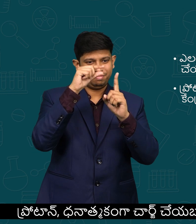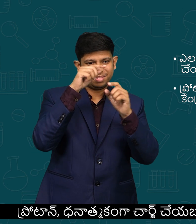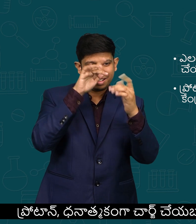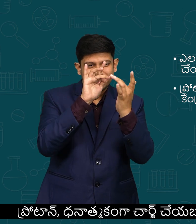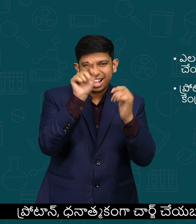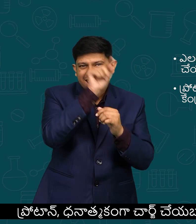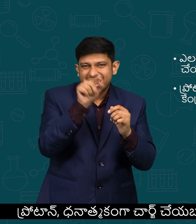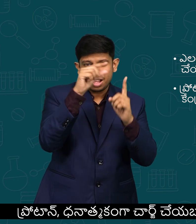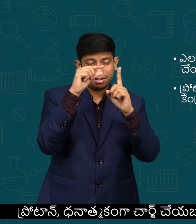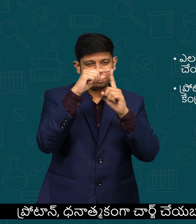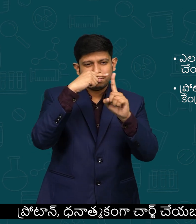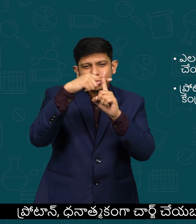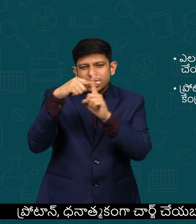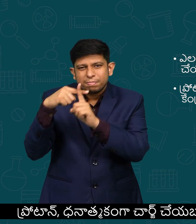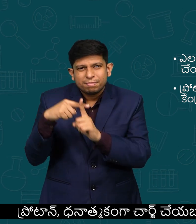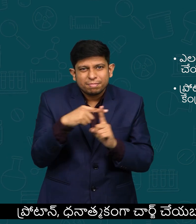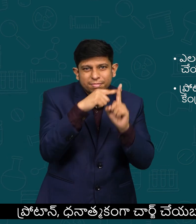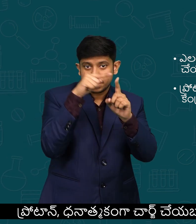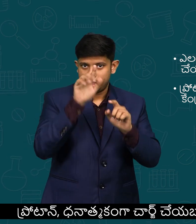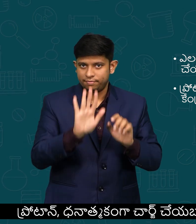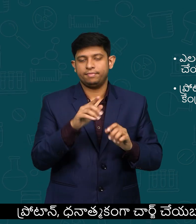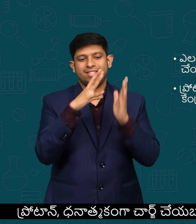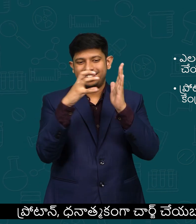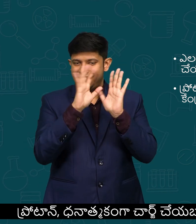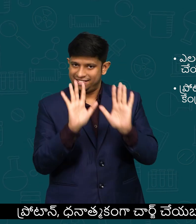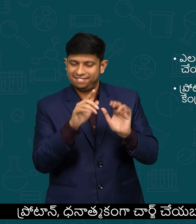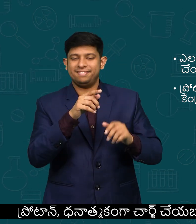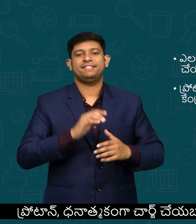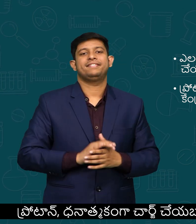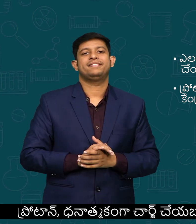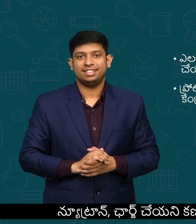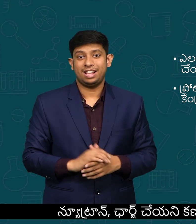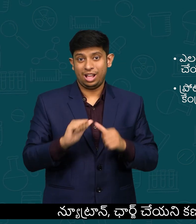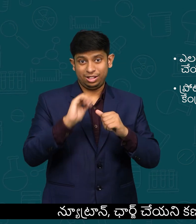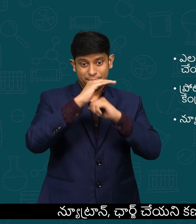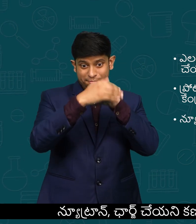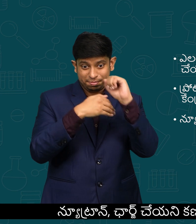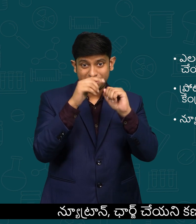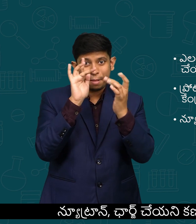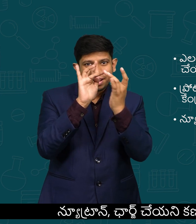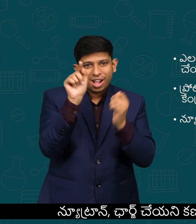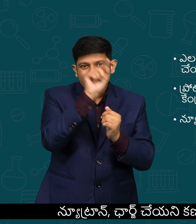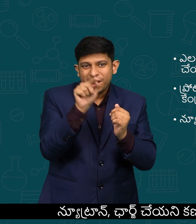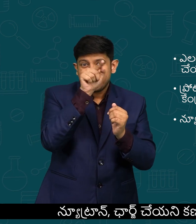ఛార్జ్ చేయబడిన కణం, పరమాణు కేంద్రకంలో భాగం. న్యూట్రాన్ ఛార్జ్ చేయని